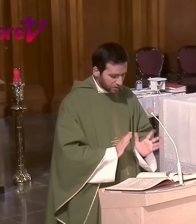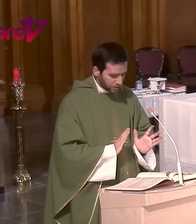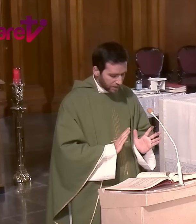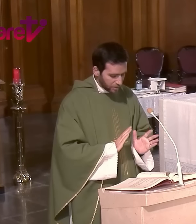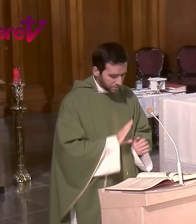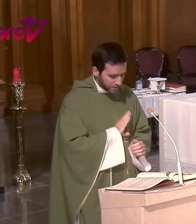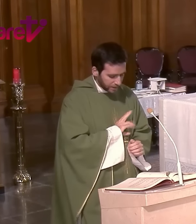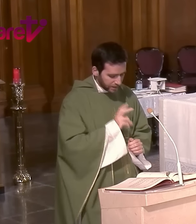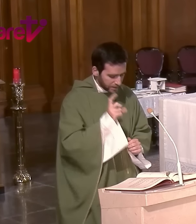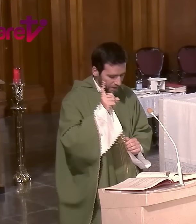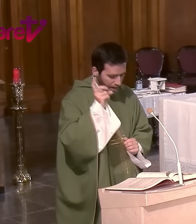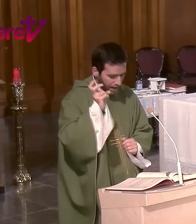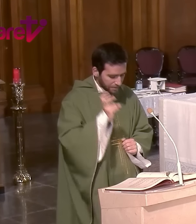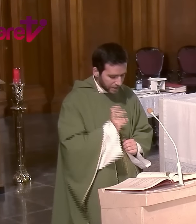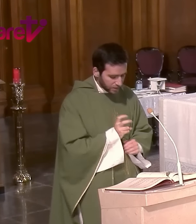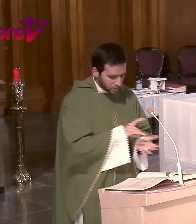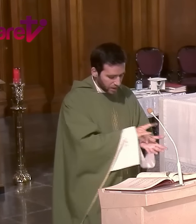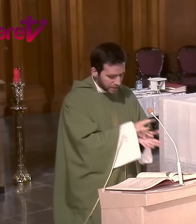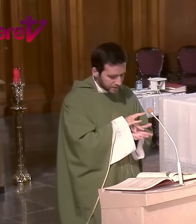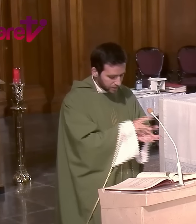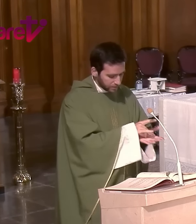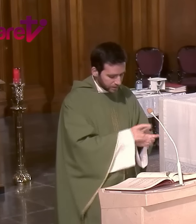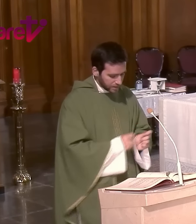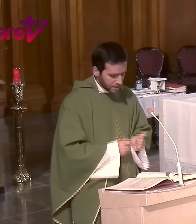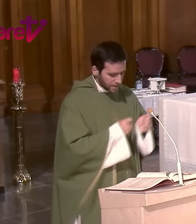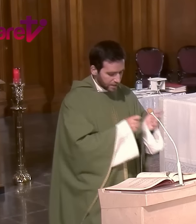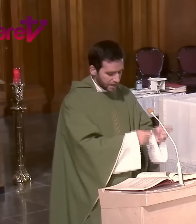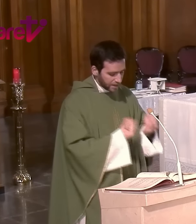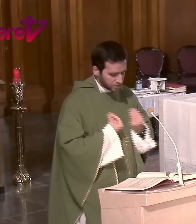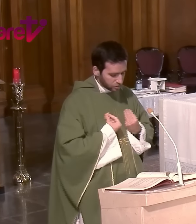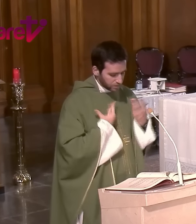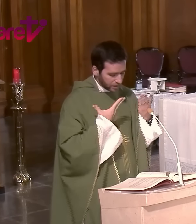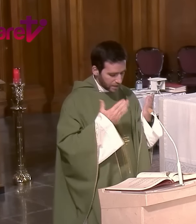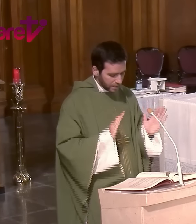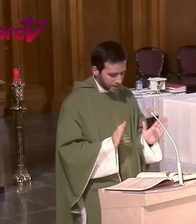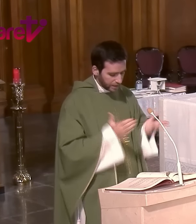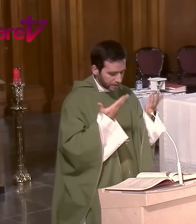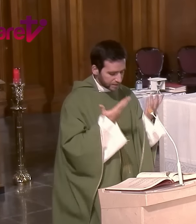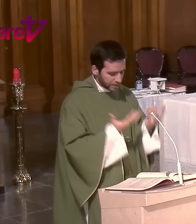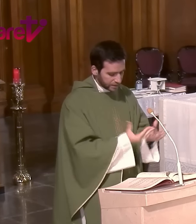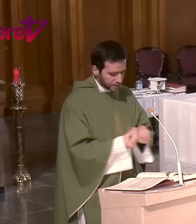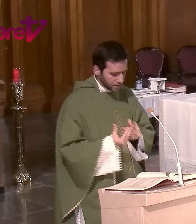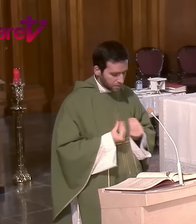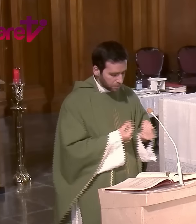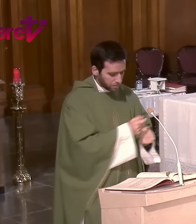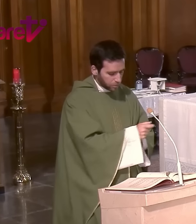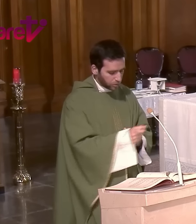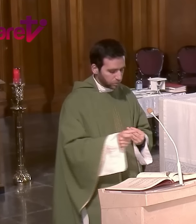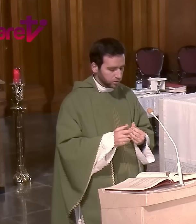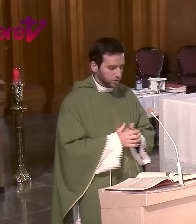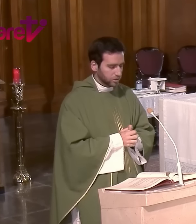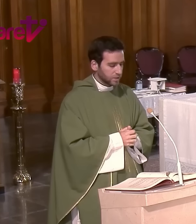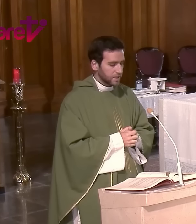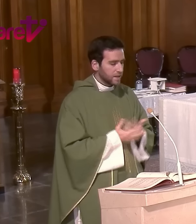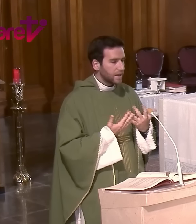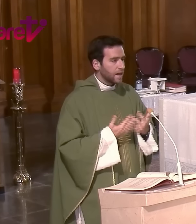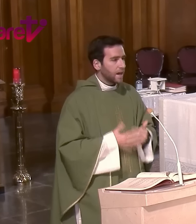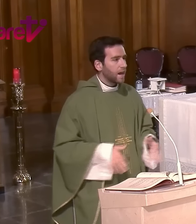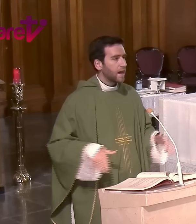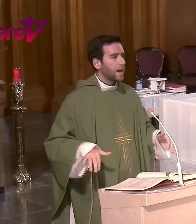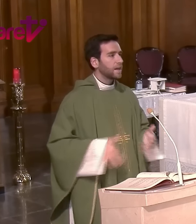El Hijo del Hombre ha venido a servir y a dar su vida en rescate por muchos.